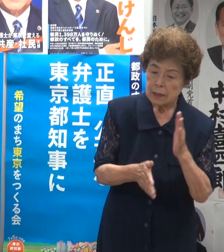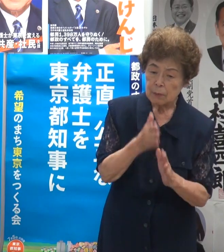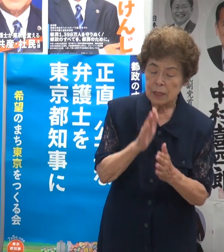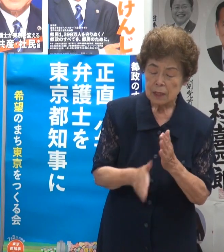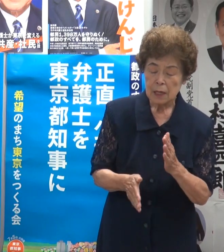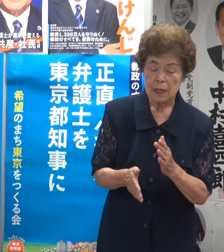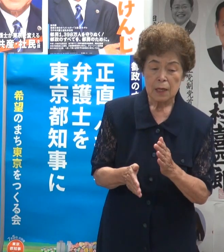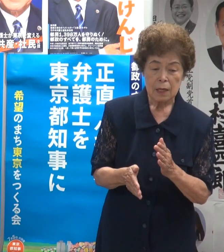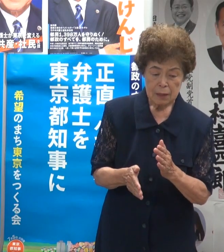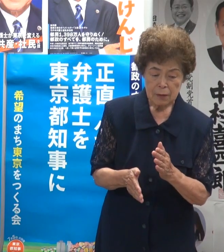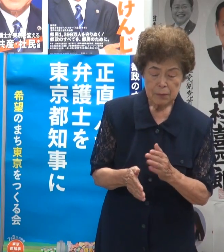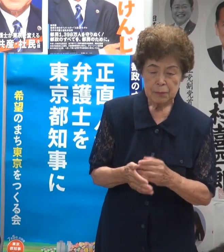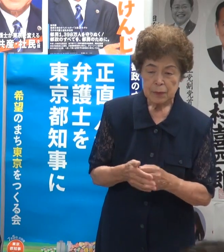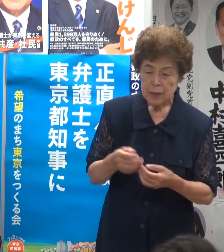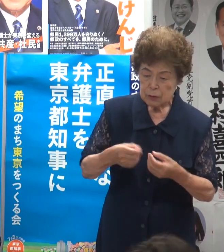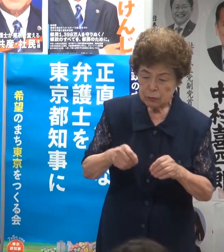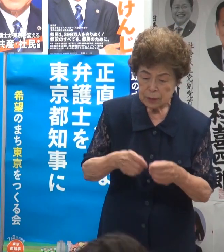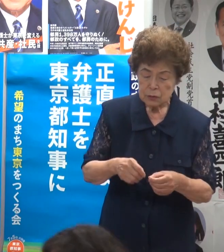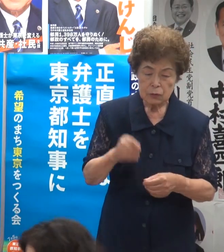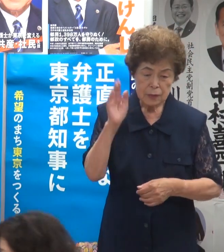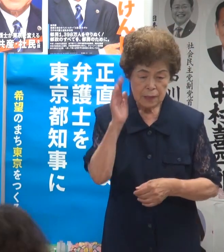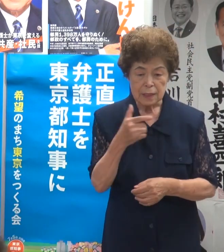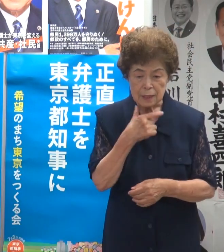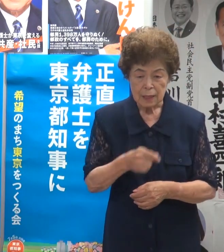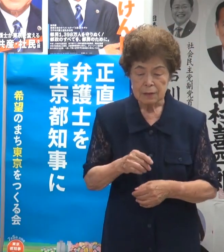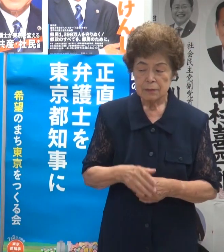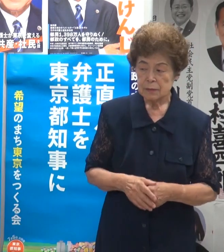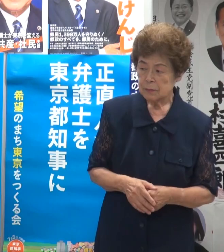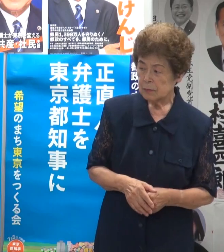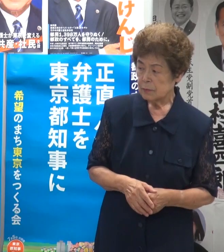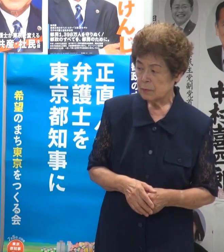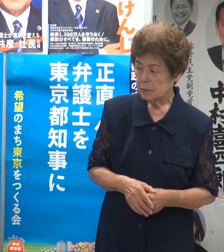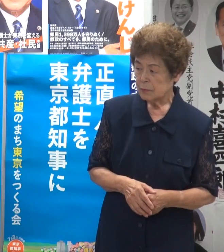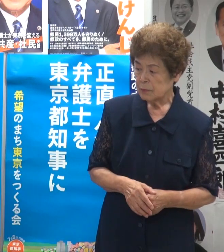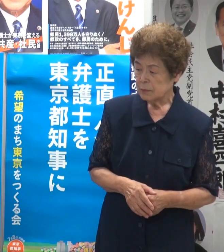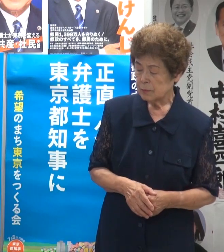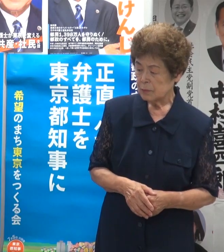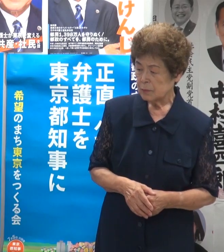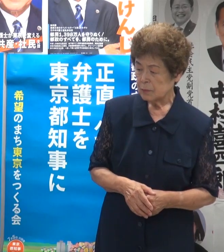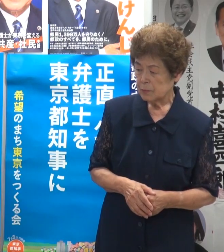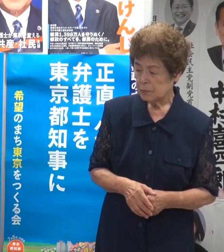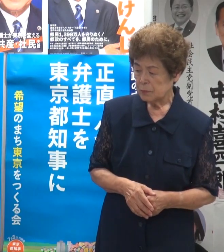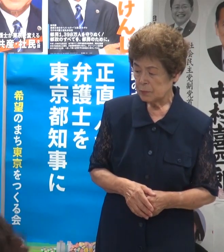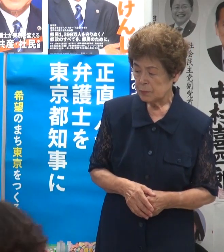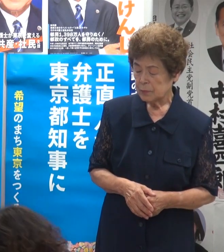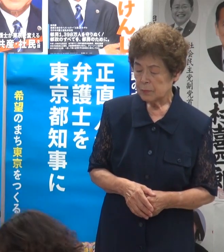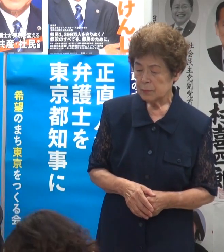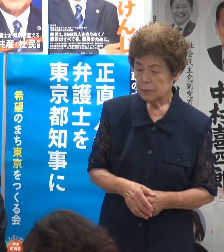が詳しくお伺いできたらと思います。 すいません、申し訳ございません。